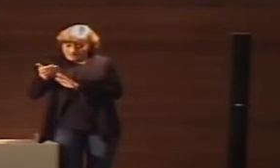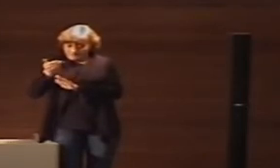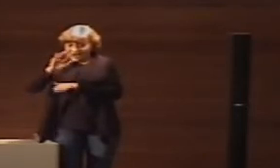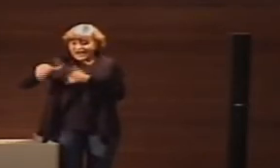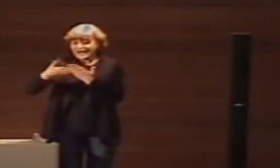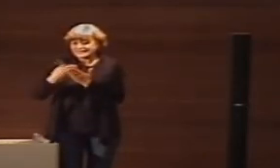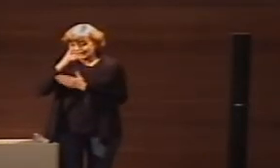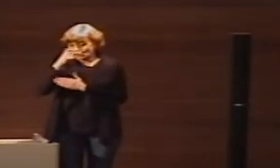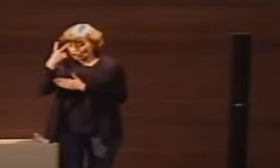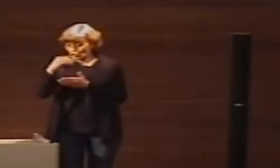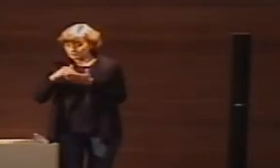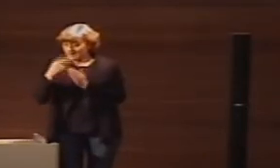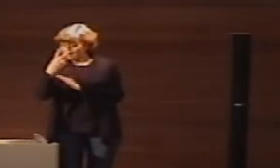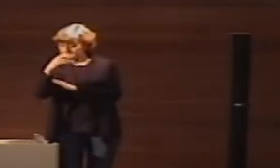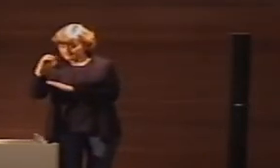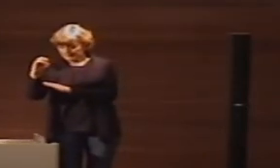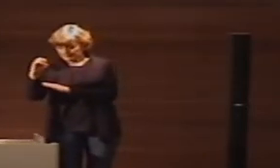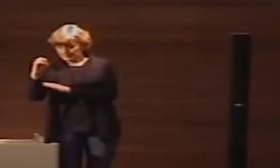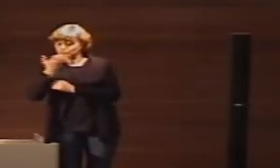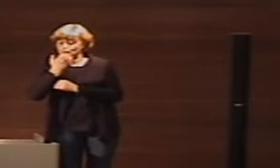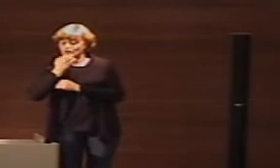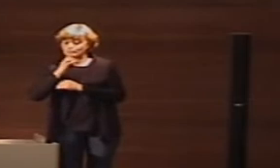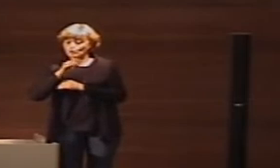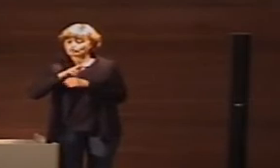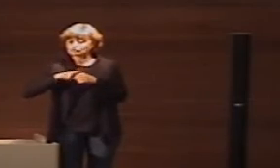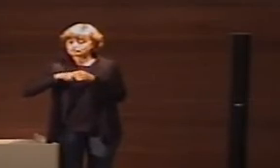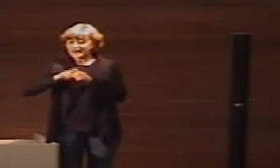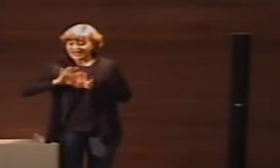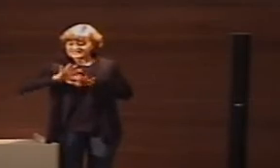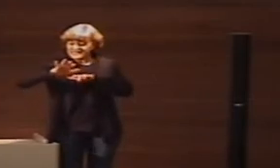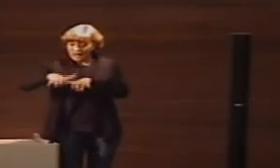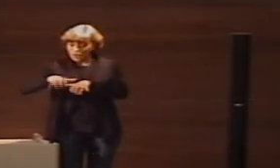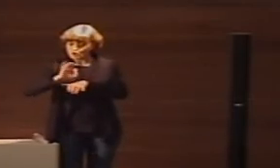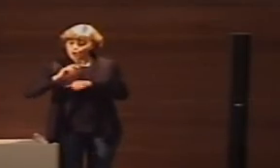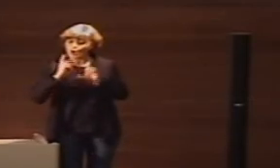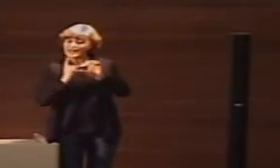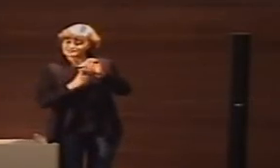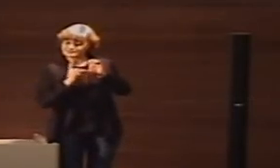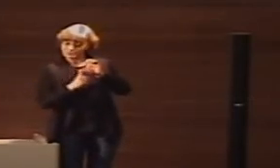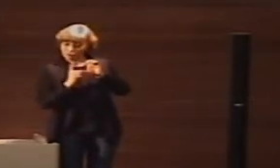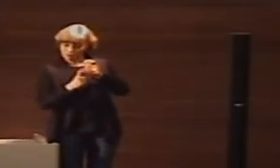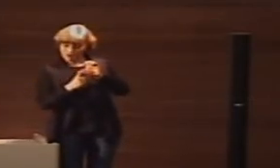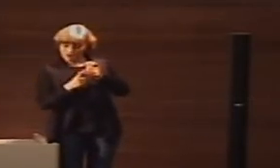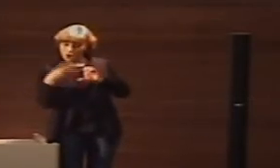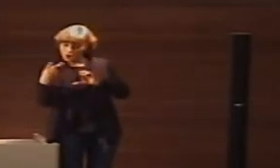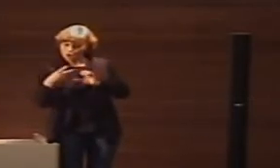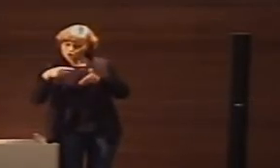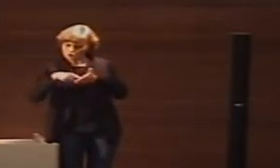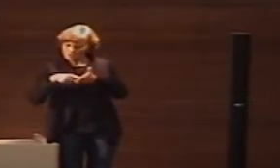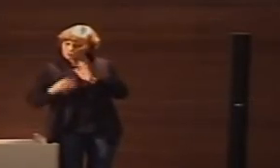¿no? Y ahora ya hay otras regiones, como Castilla y León o Extremadura, que tienen también impuestos sobre el vertido